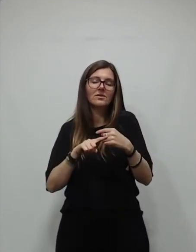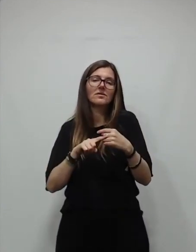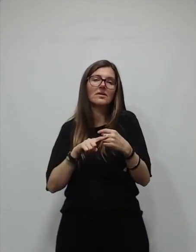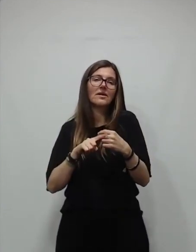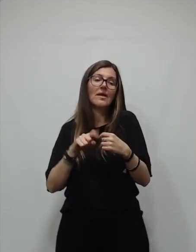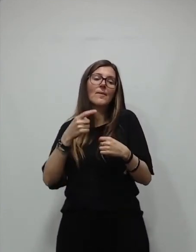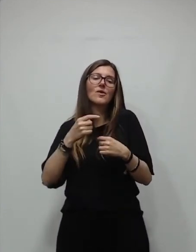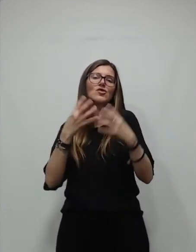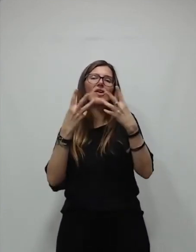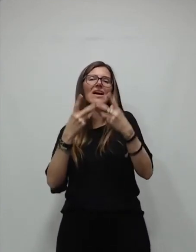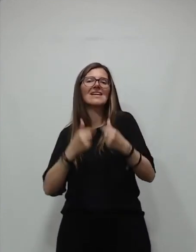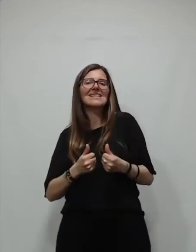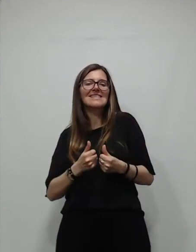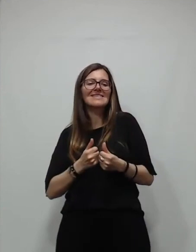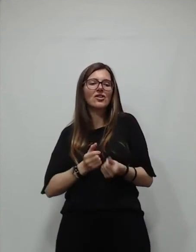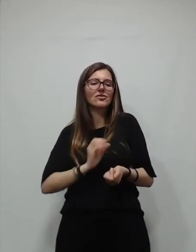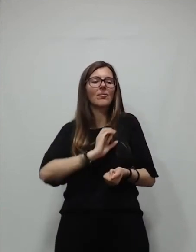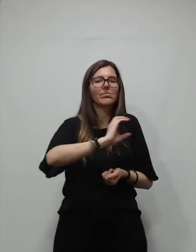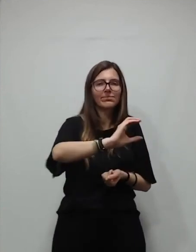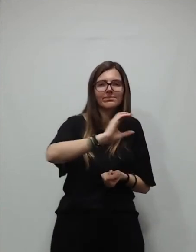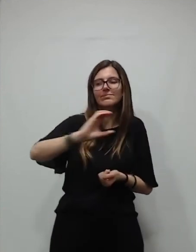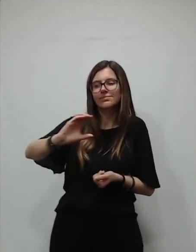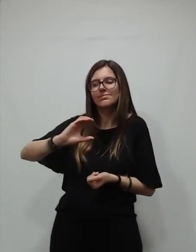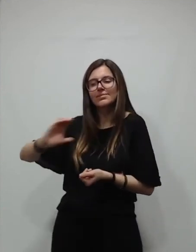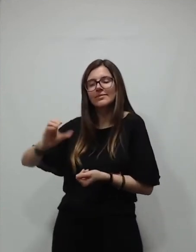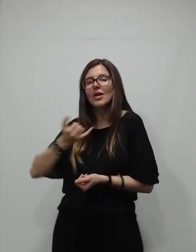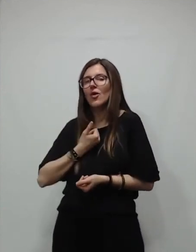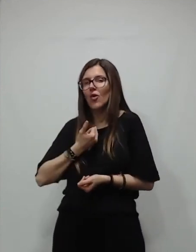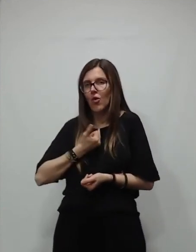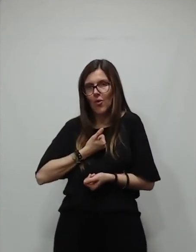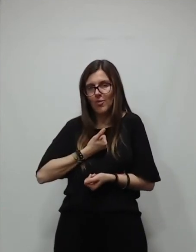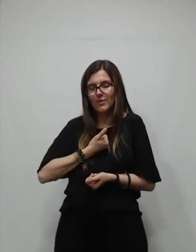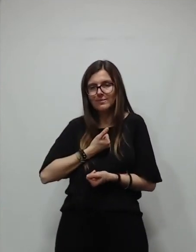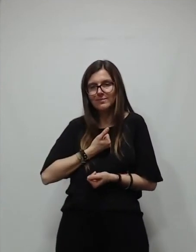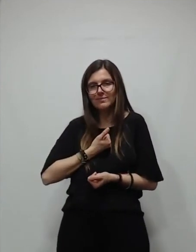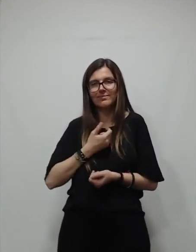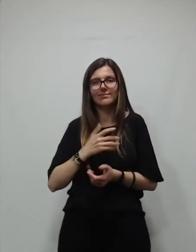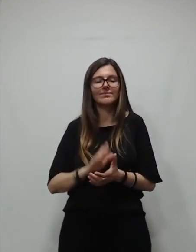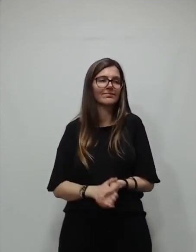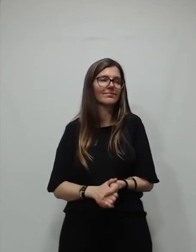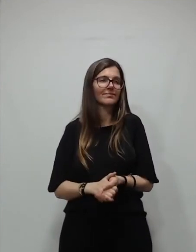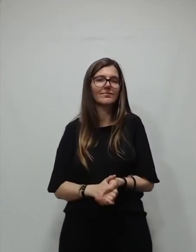Bueno, ojalá estas propuestas tengan andamiento.